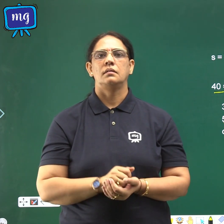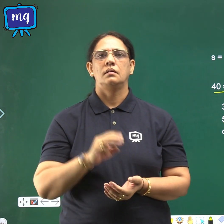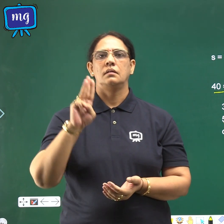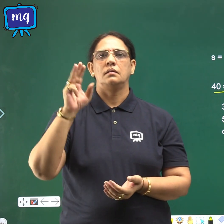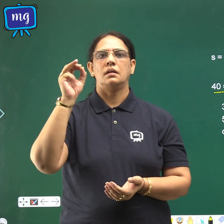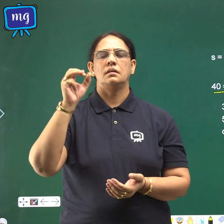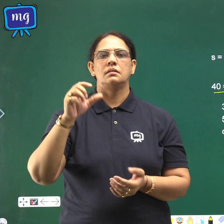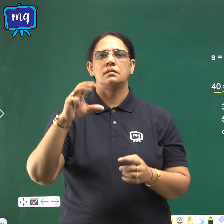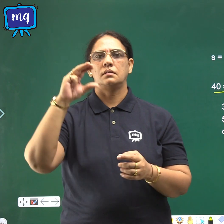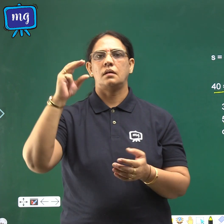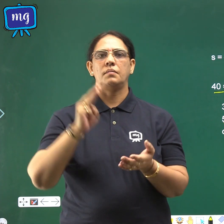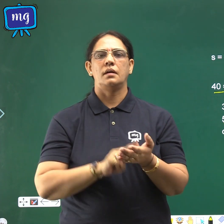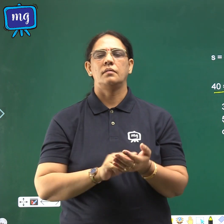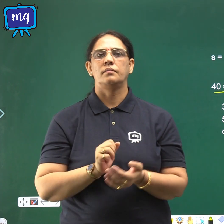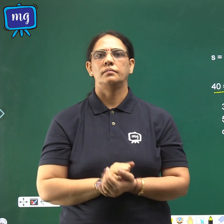30 सेमी।